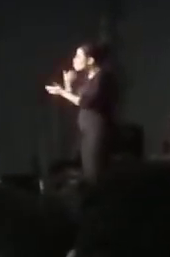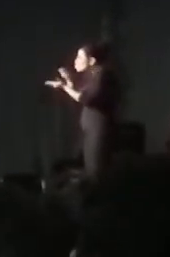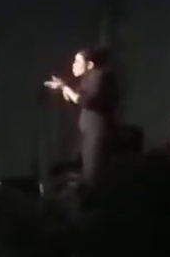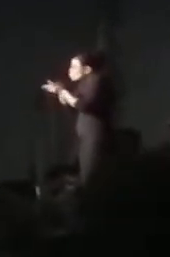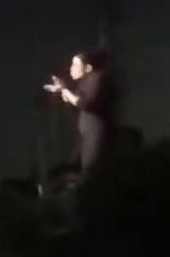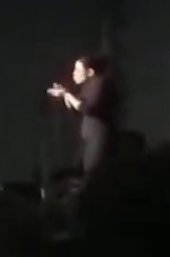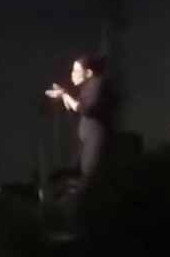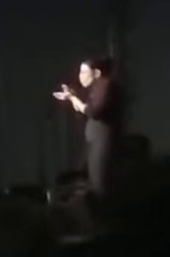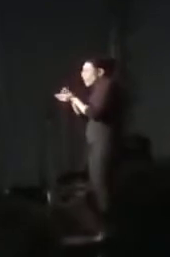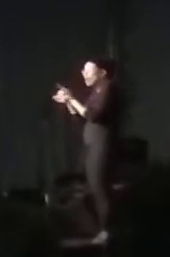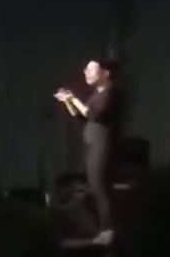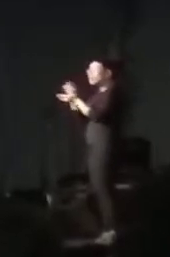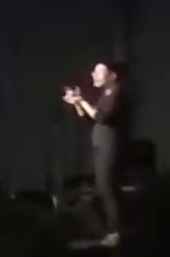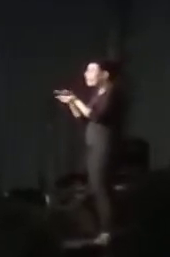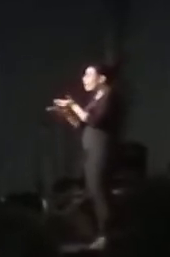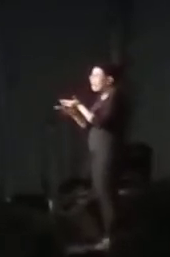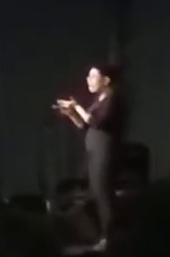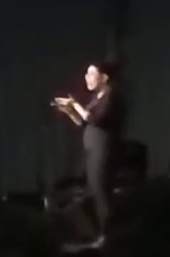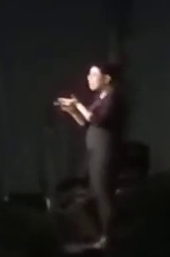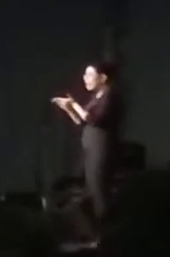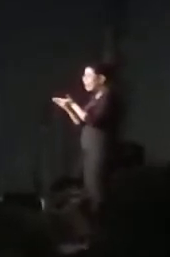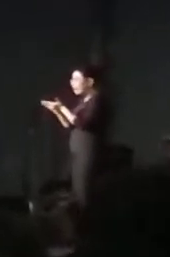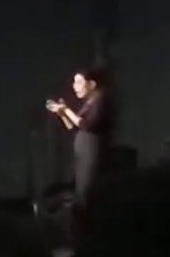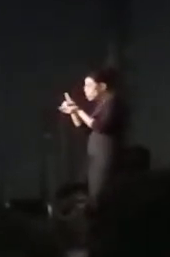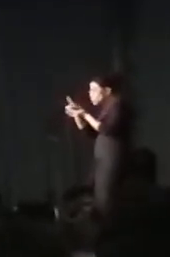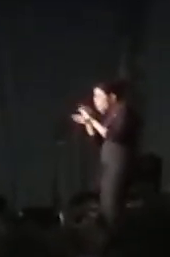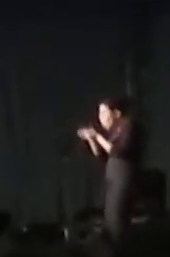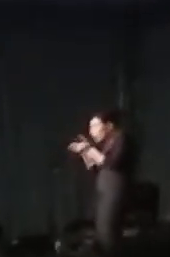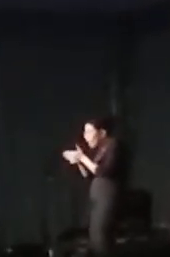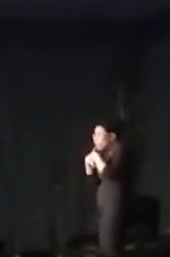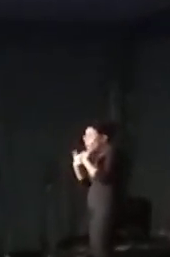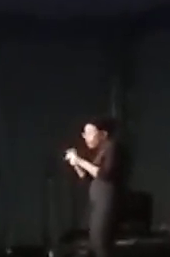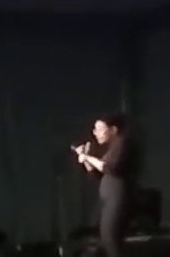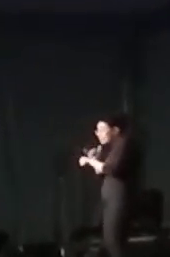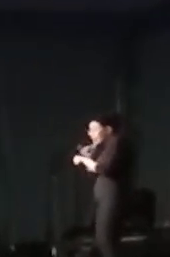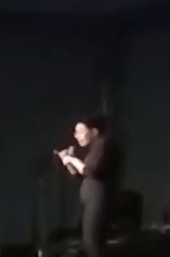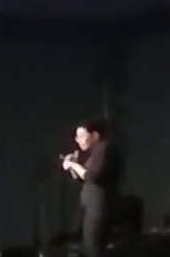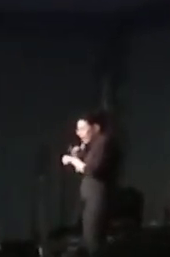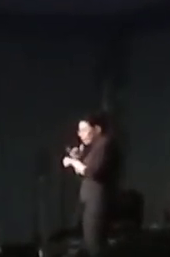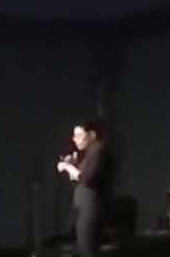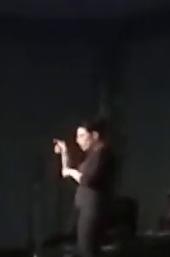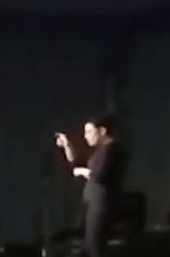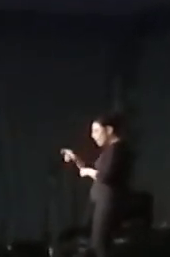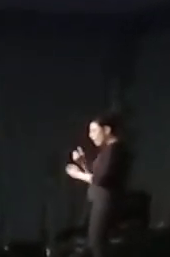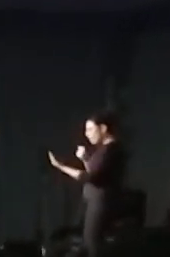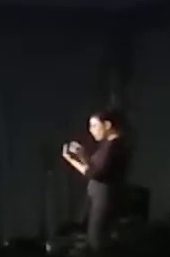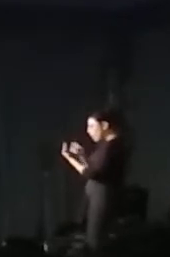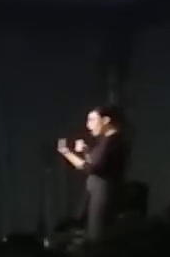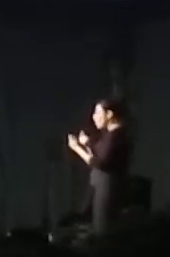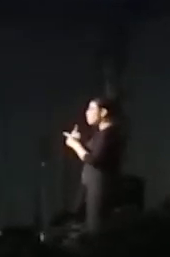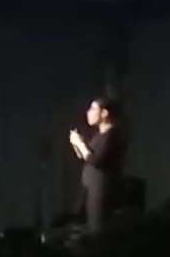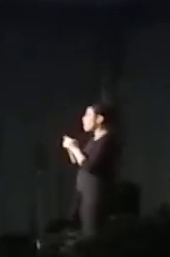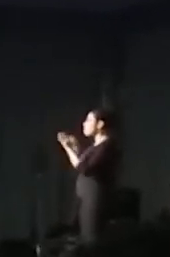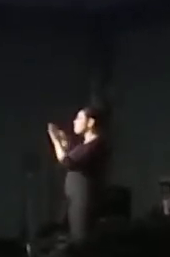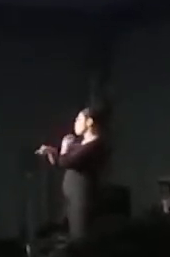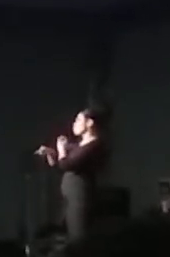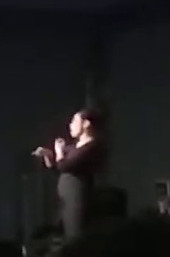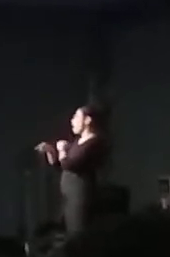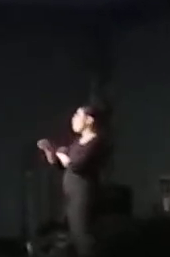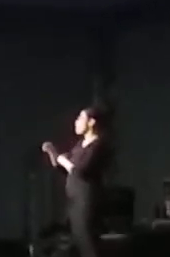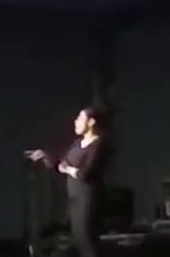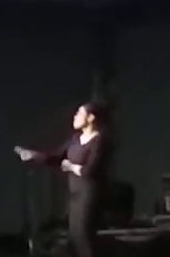muito para decidir qual a estratégia daquela pessoa conversar comigo. Porque não é o que eu pergunto, é se ele vai